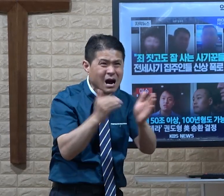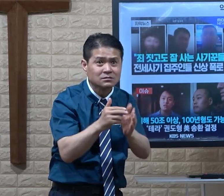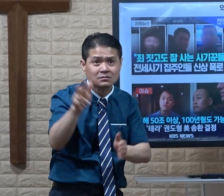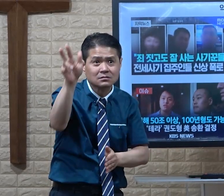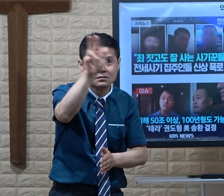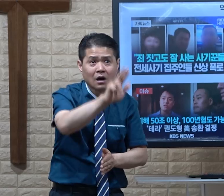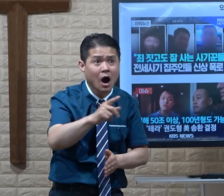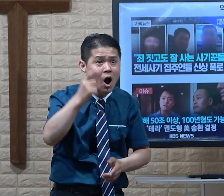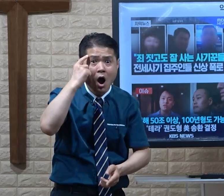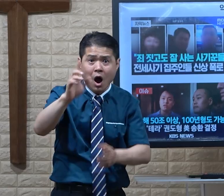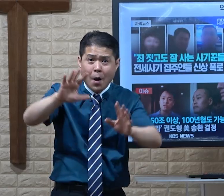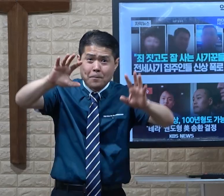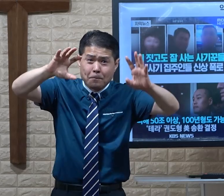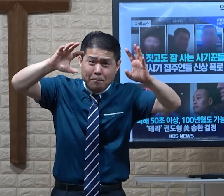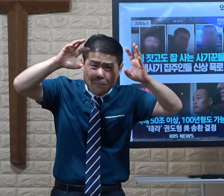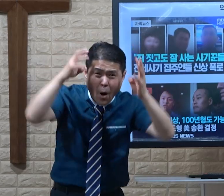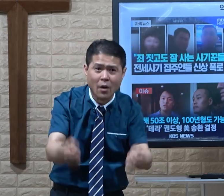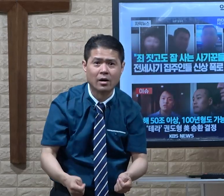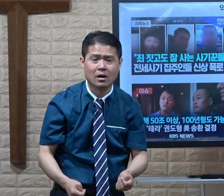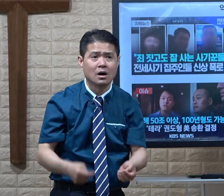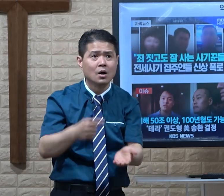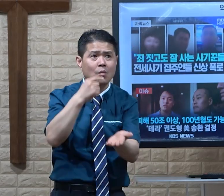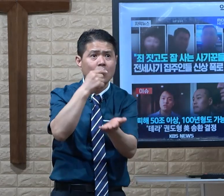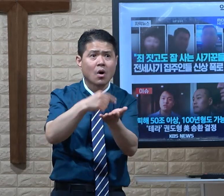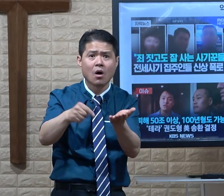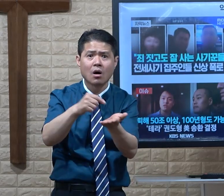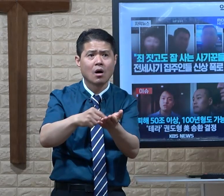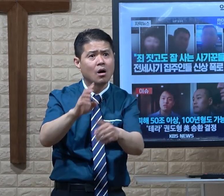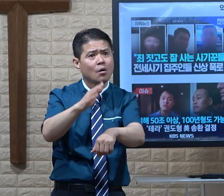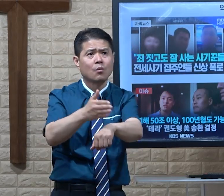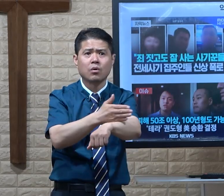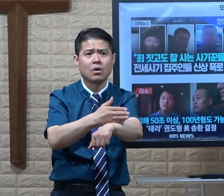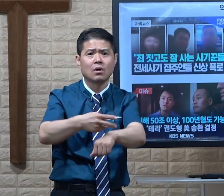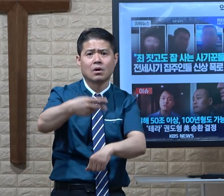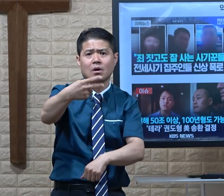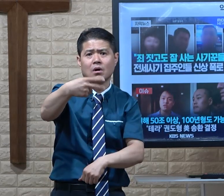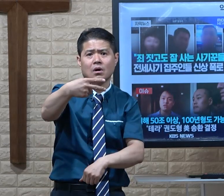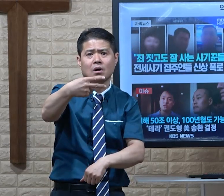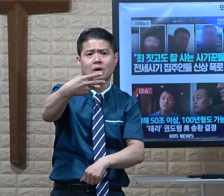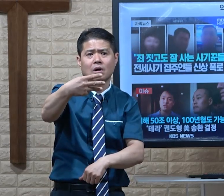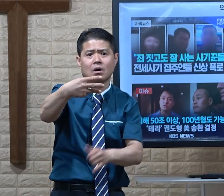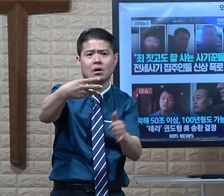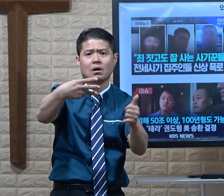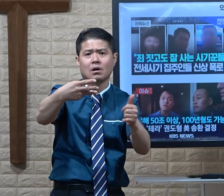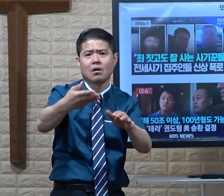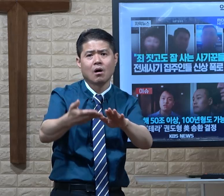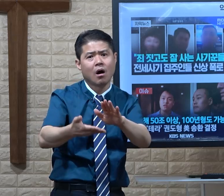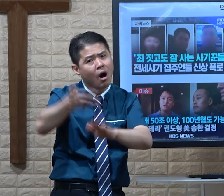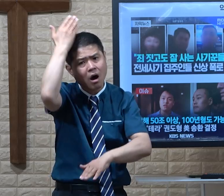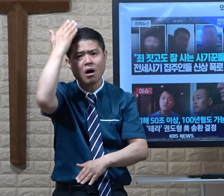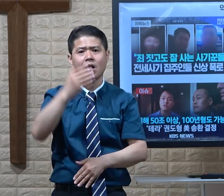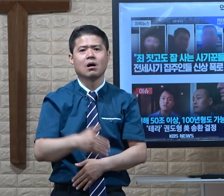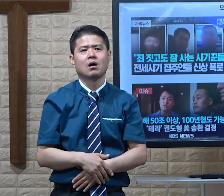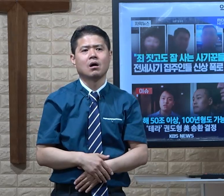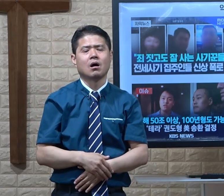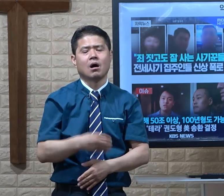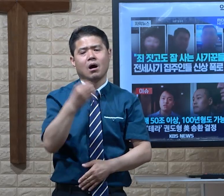수원이라든지 수원까지 이 전국 곳곳이 바로 이런 전세 사기로 피해가 2,000~3,000명 이상이나